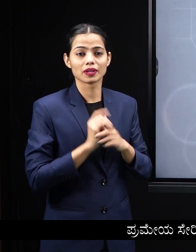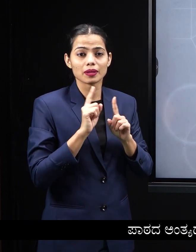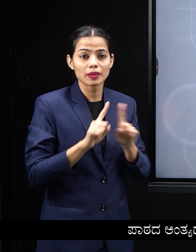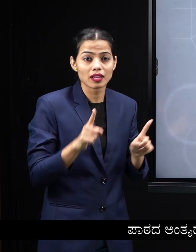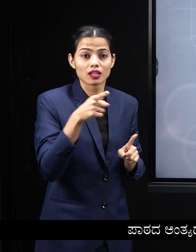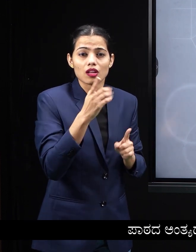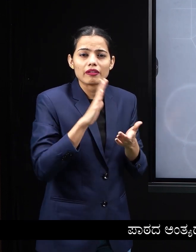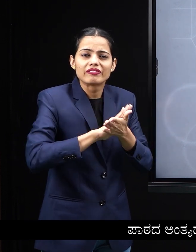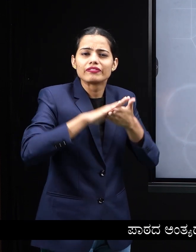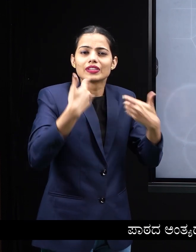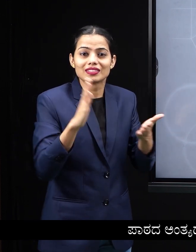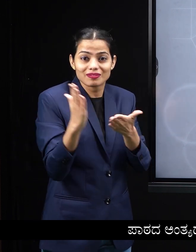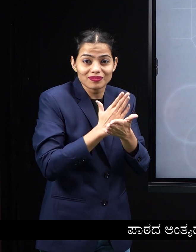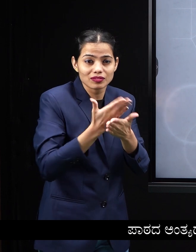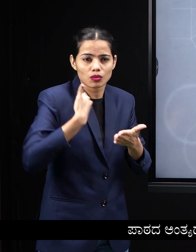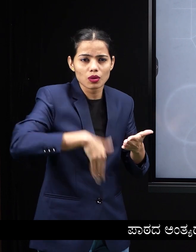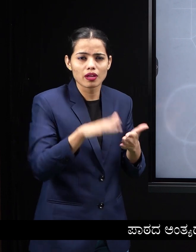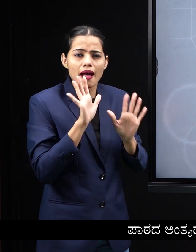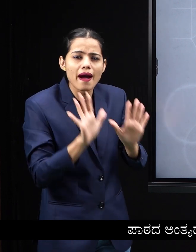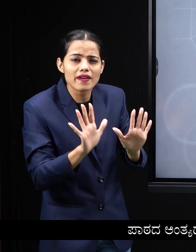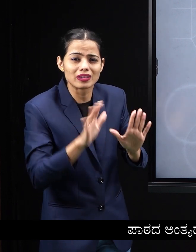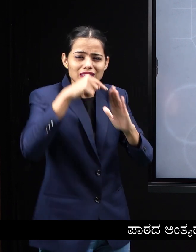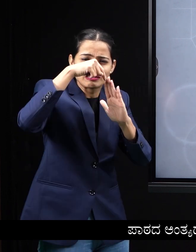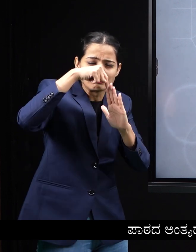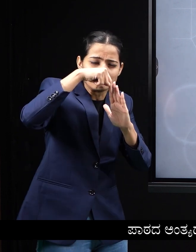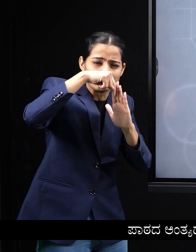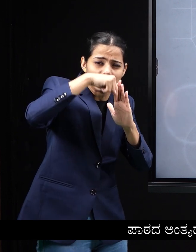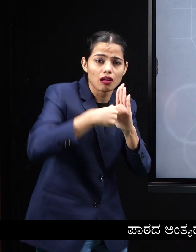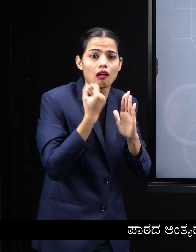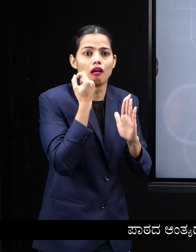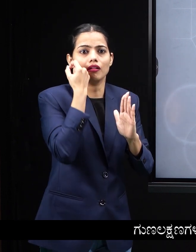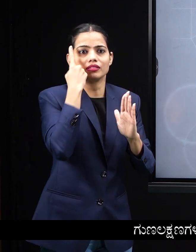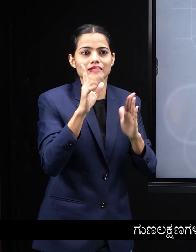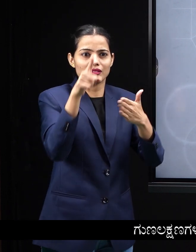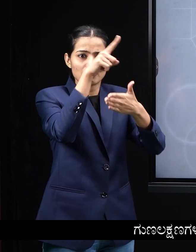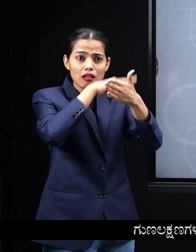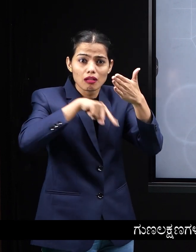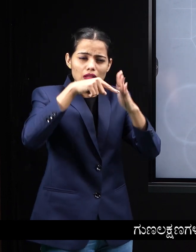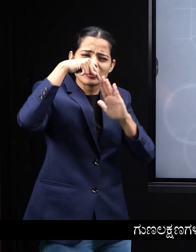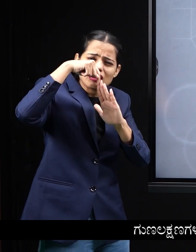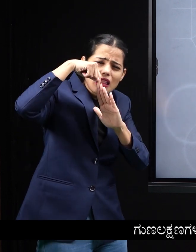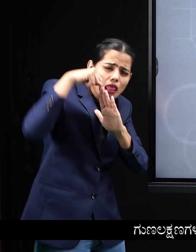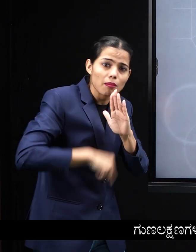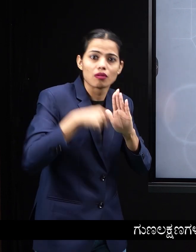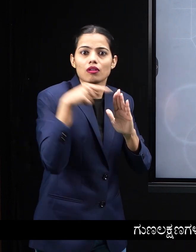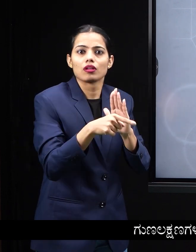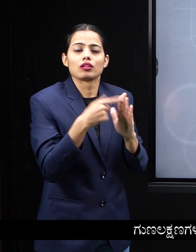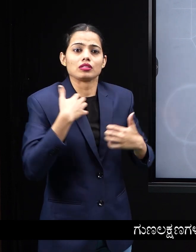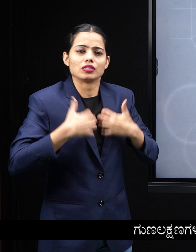ಪಾಠದ ಅಂತ್ಯದ ವೇಳೆಗೆ ನೀವು ವಲಯಗಳು ಮತ್ತು ಅವುಗಳ ಆಕರ್ಷಕ ಗುಣಲಕ್ಷಣಗಳ ಬಗ್ಗೆ ಆಳವಾದ ತಿಳುವಳಿಕೆಯನ್ನು